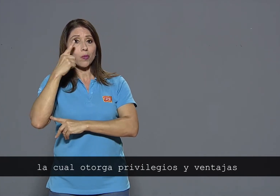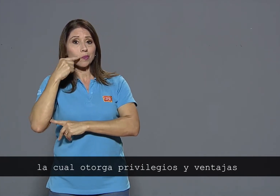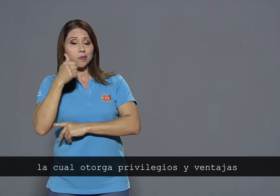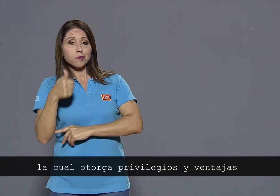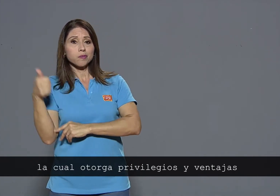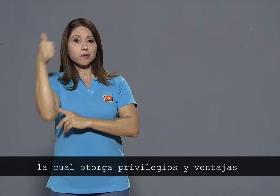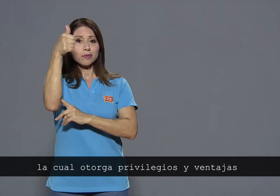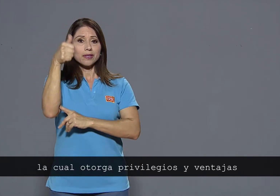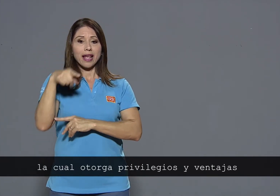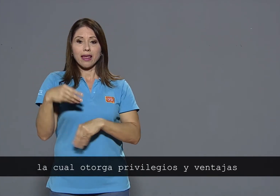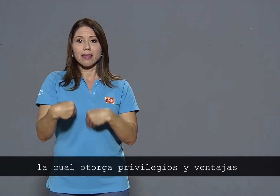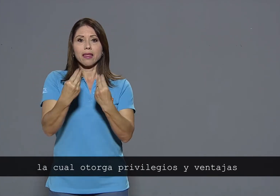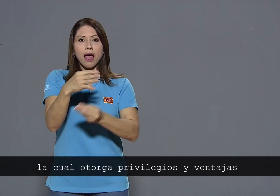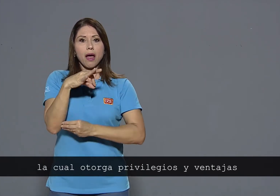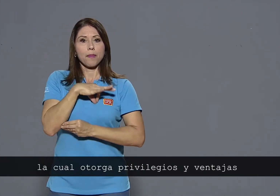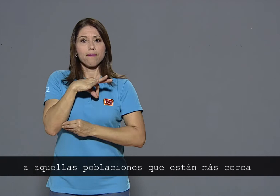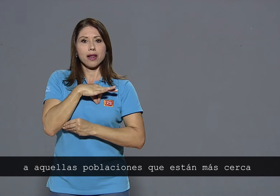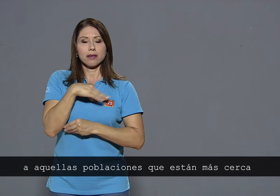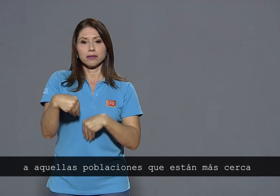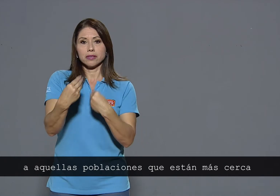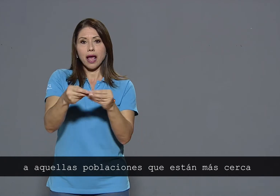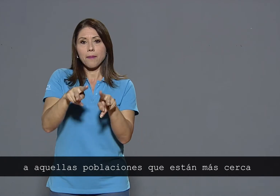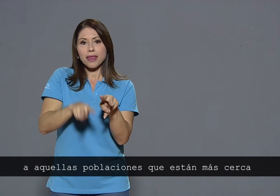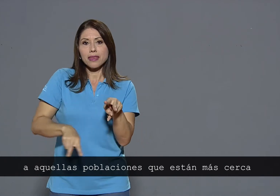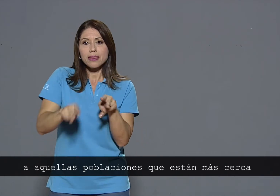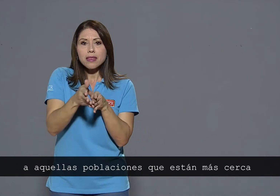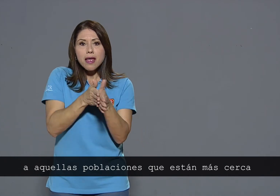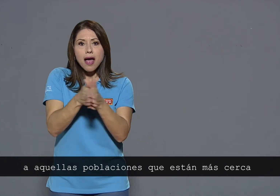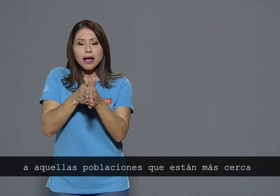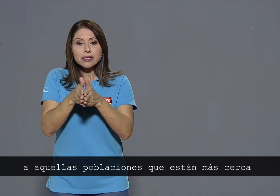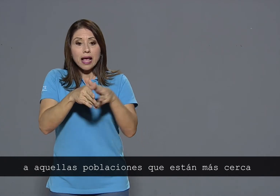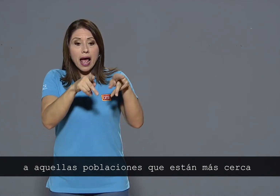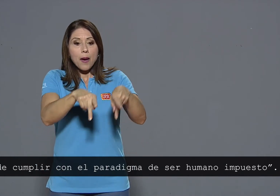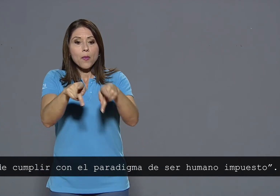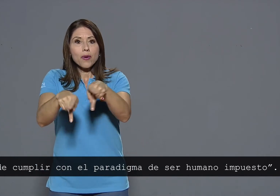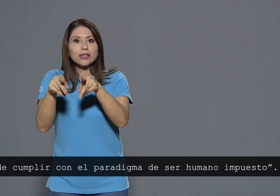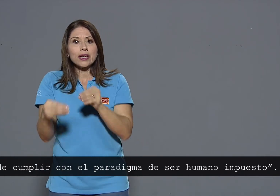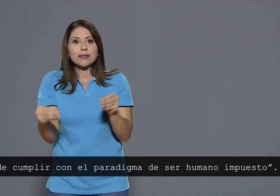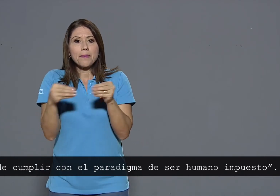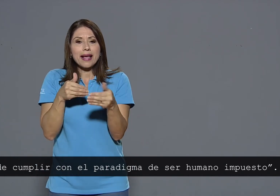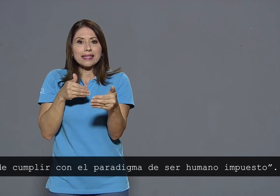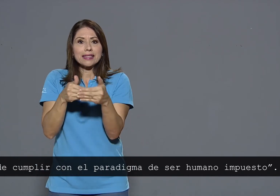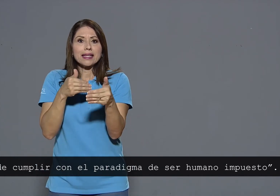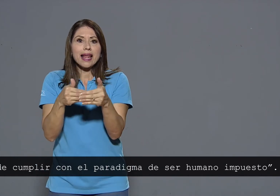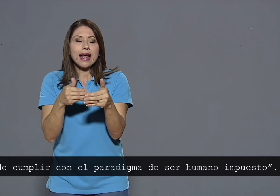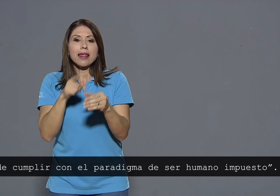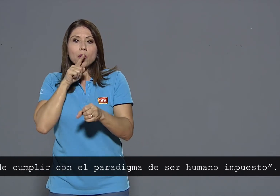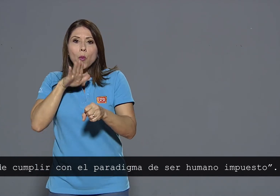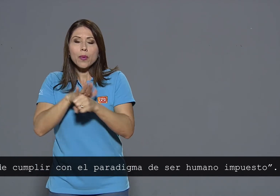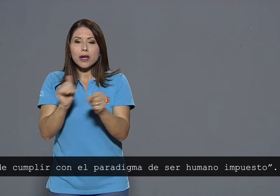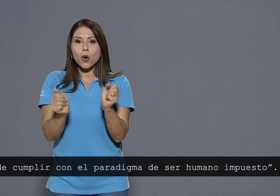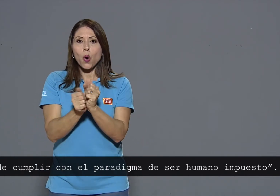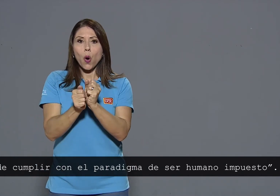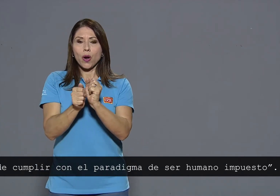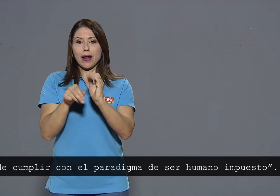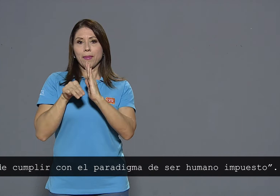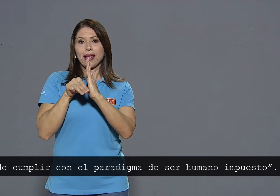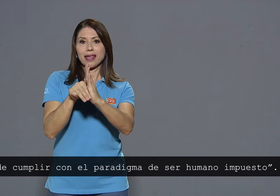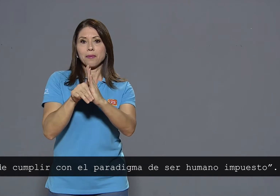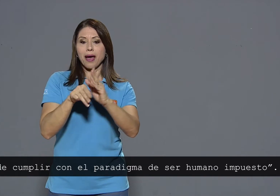la cual otorga privilegios y ventajas a aquellas poblaciones que están más cerca de cumplir con el paradigma de ser humano